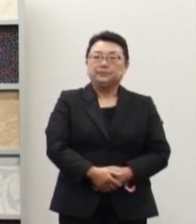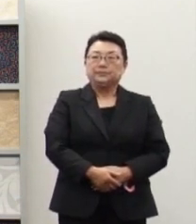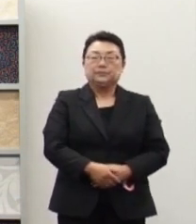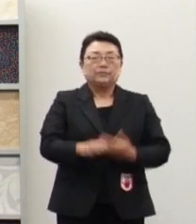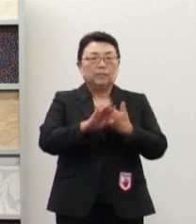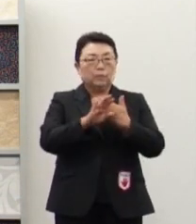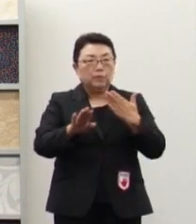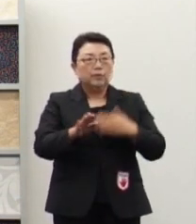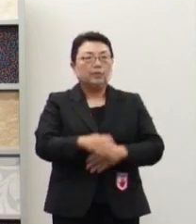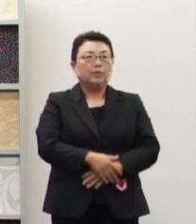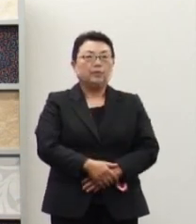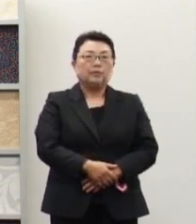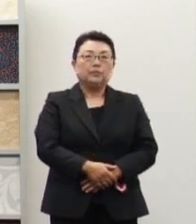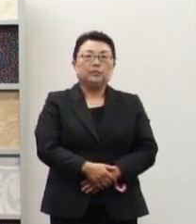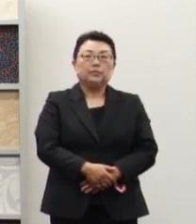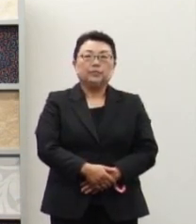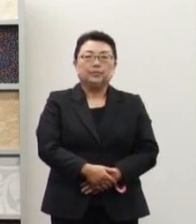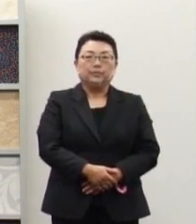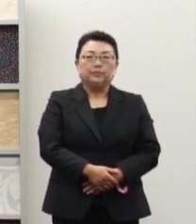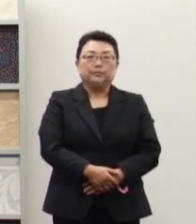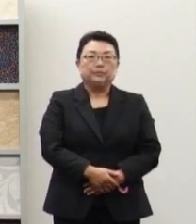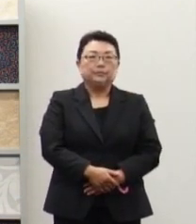。 他はいかがでしょうか。